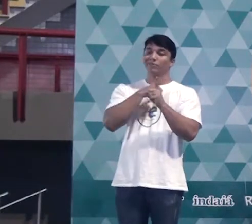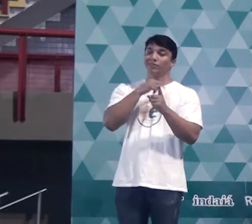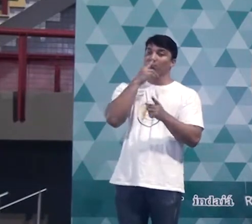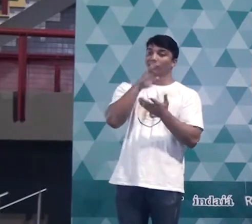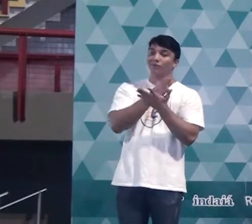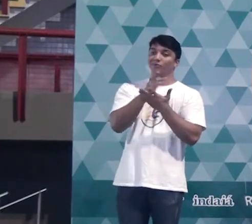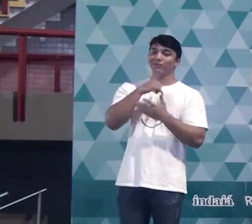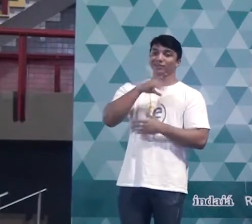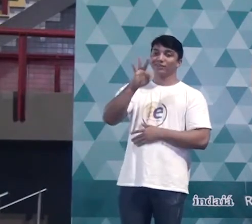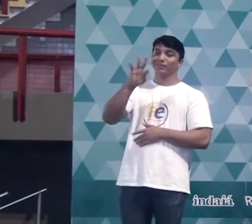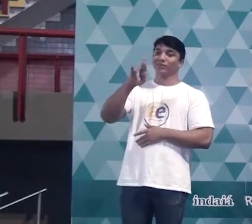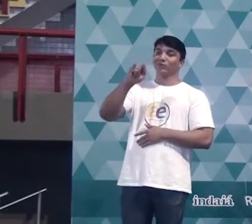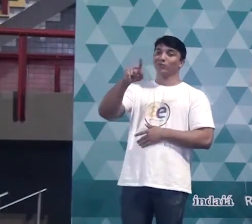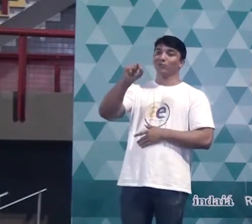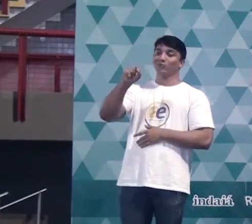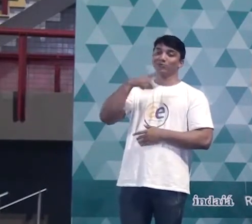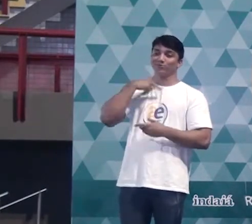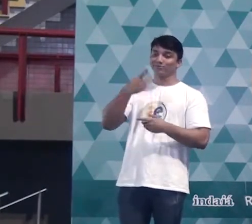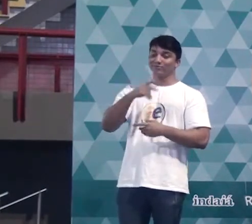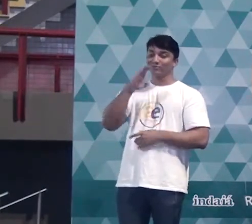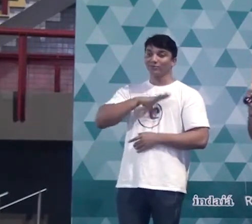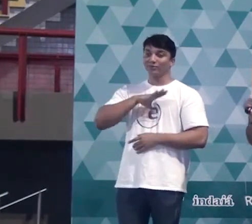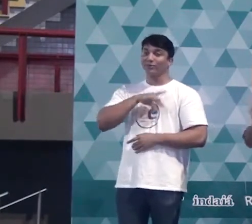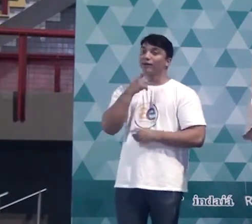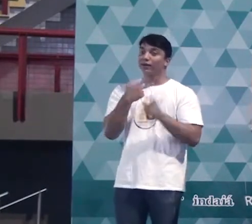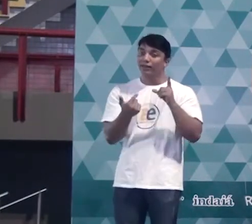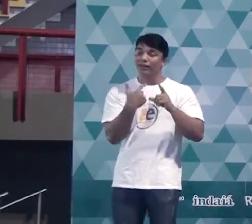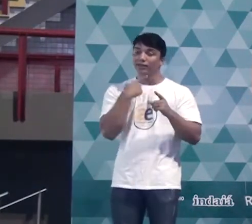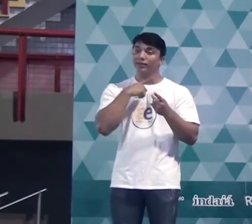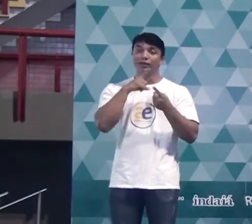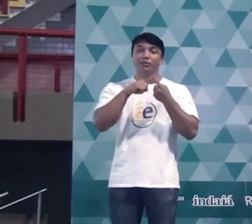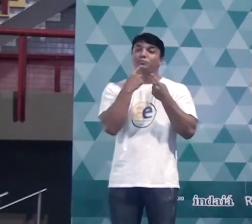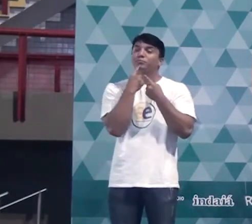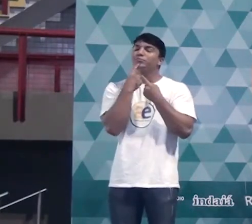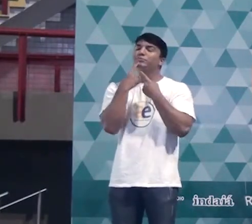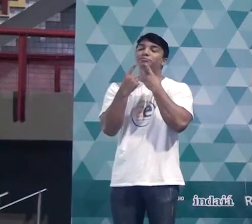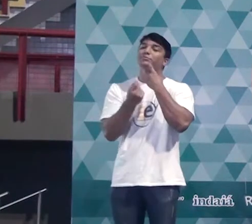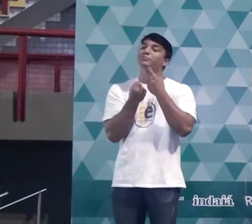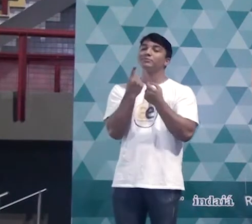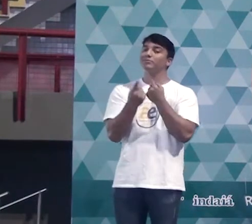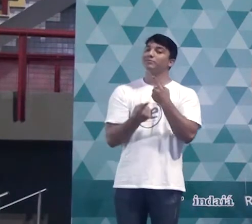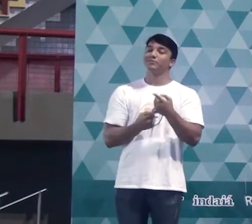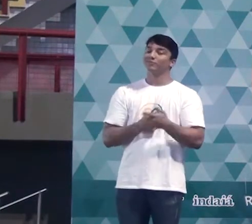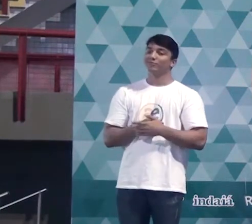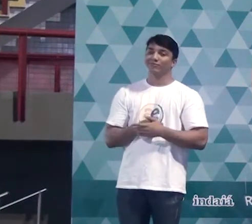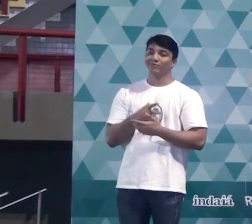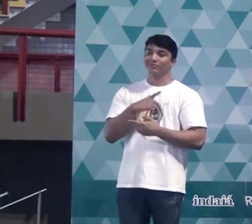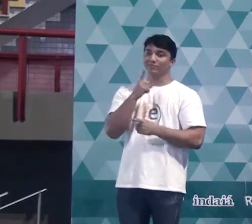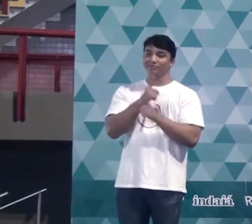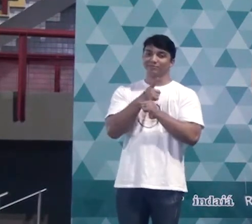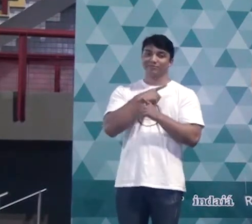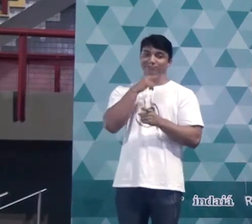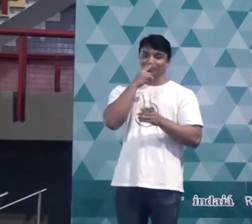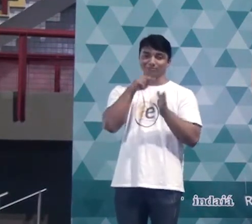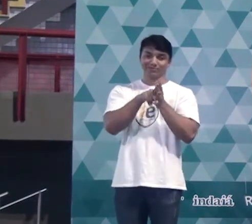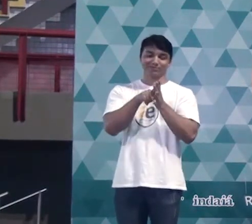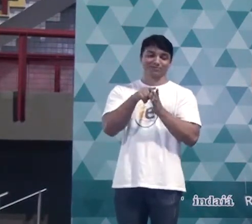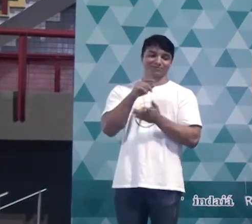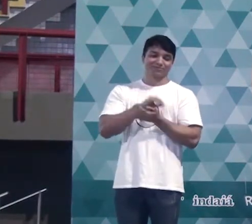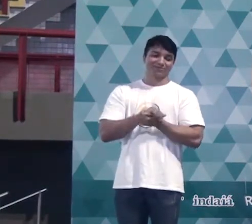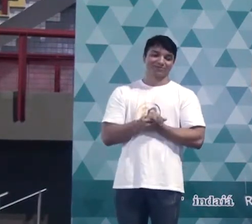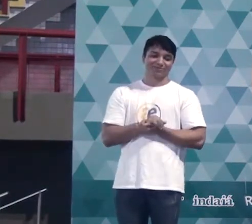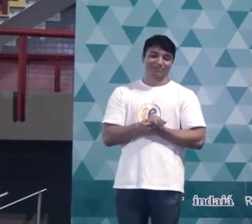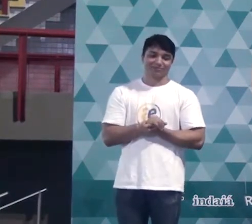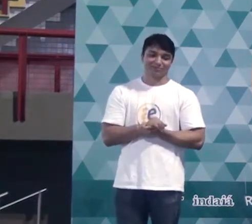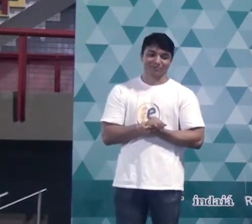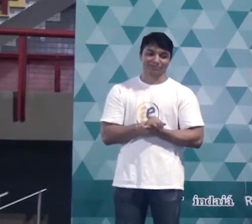tem tritongo em língua portuguesa. São pouquíssimas, raríssimas. Entendeu? Então, vamos